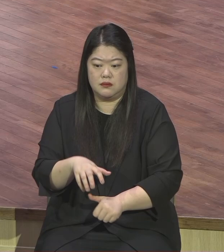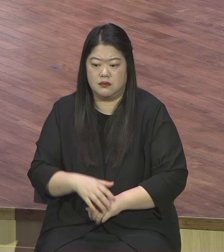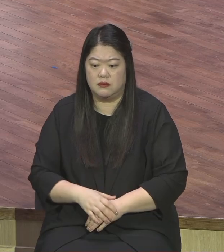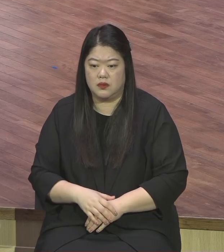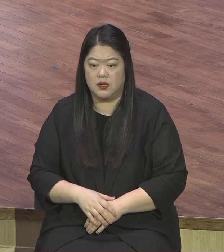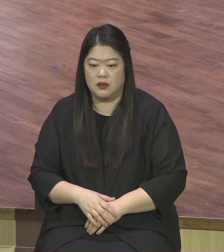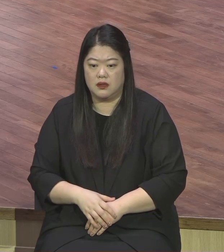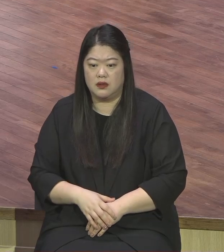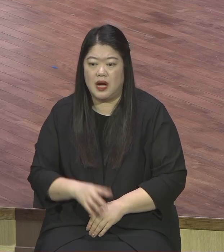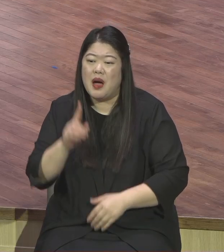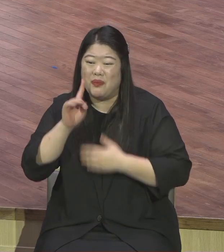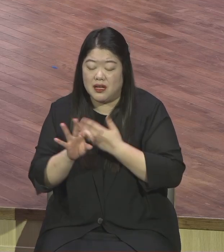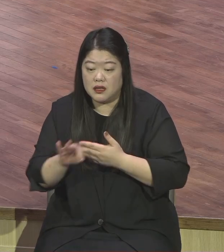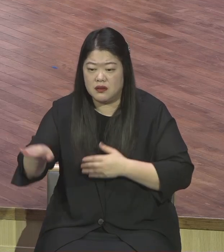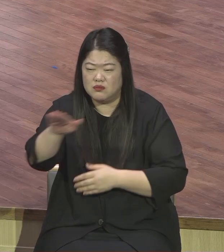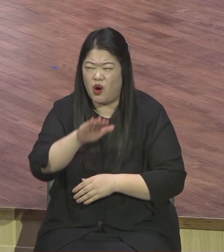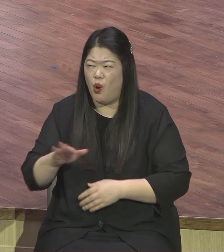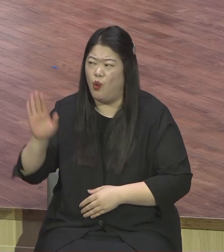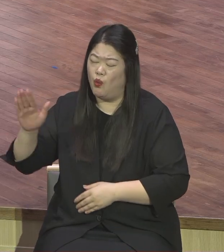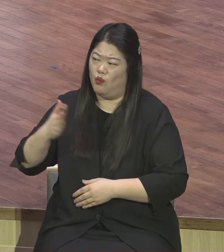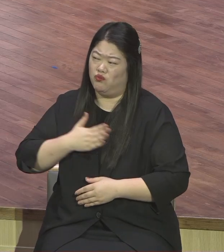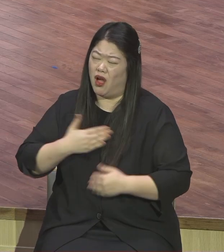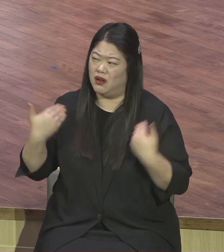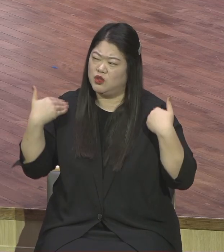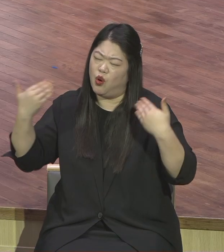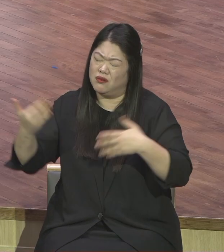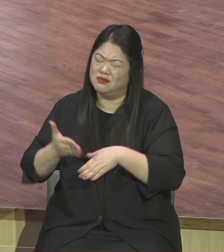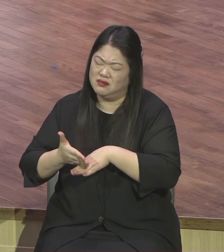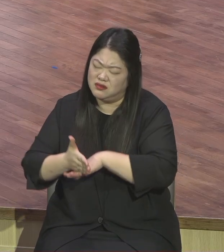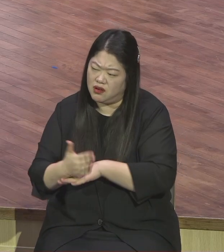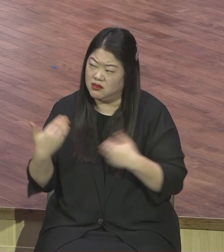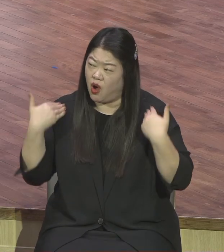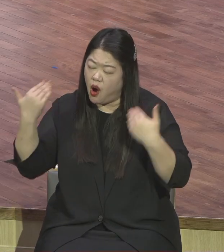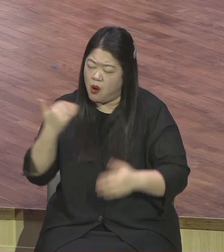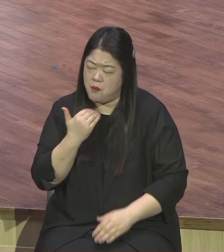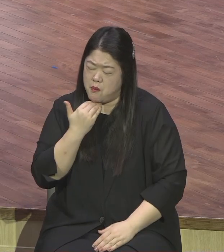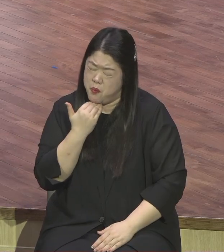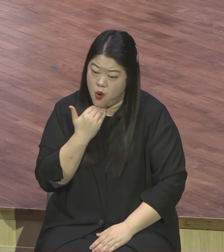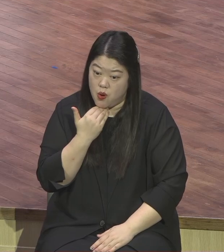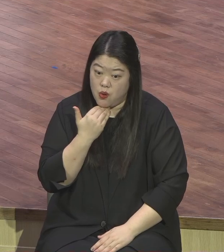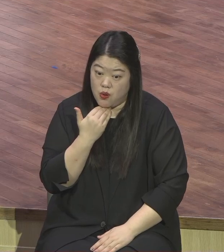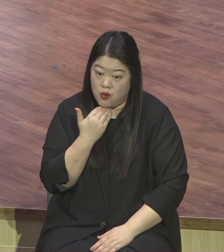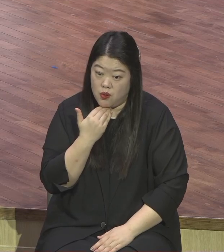은혜를 잃어버리기 때문에. 은혜 의식이 없기 때문에 그래요.